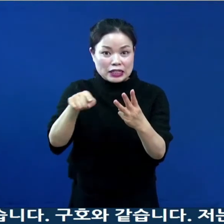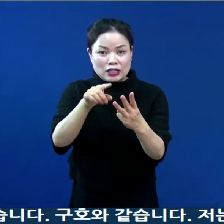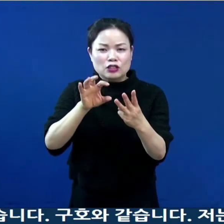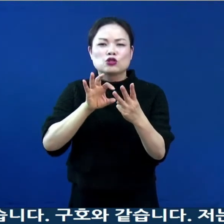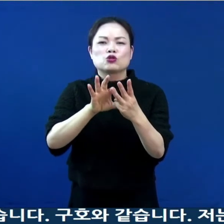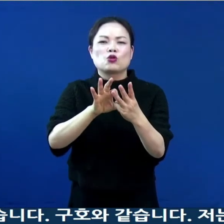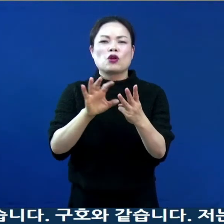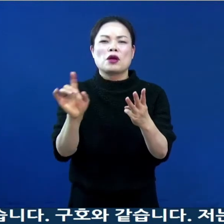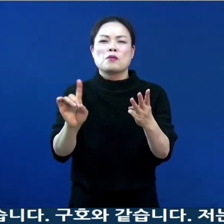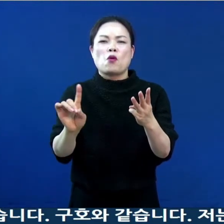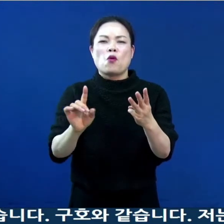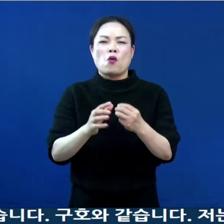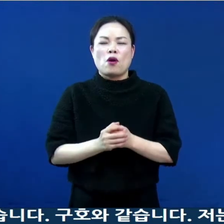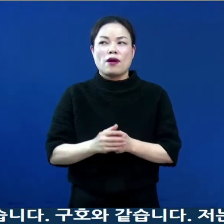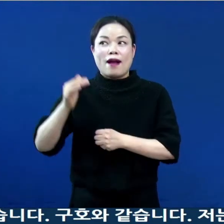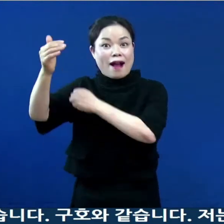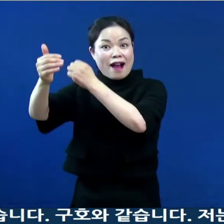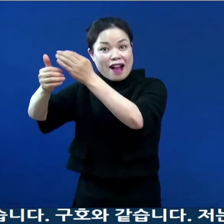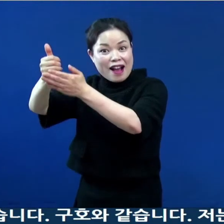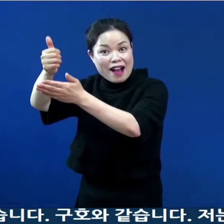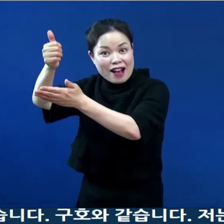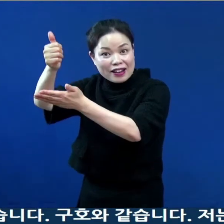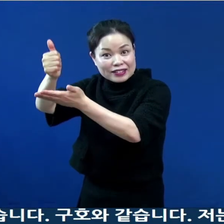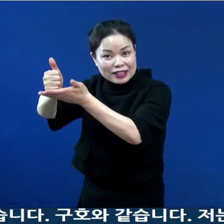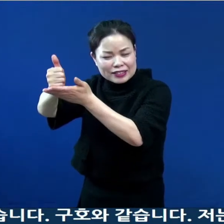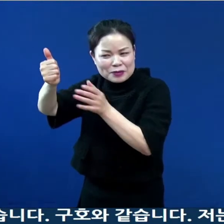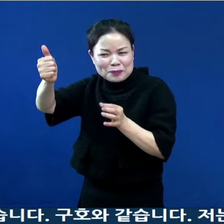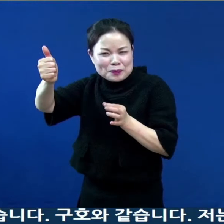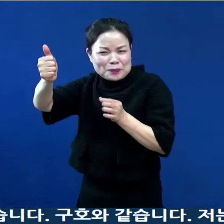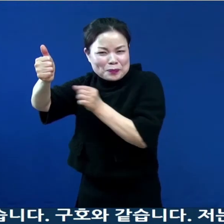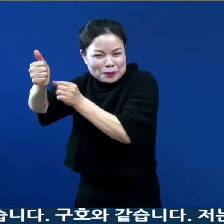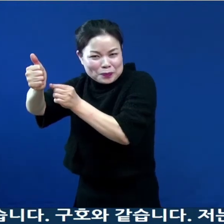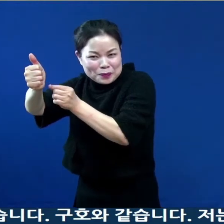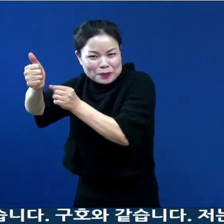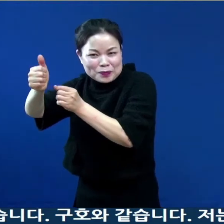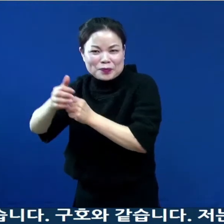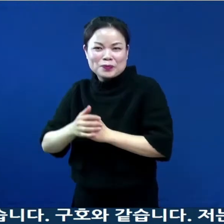우리는 뭐라고요? 하나님께 가까이 하자.